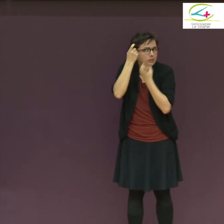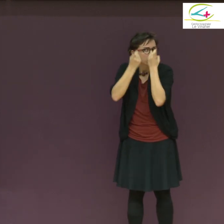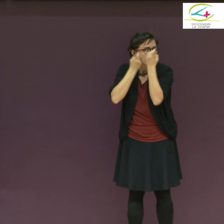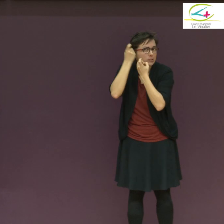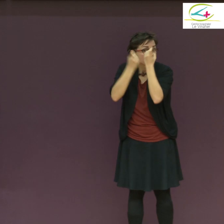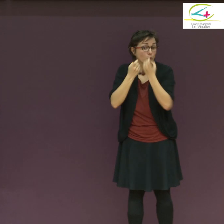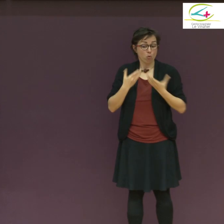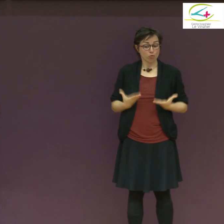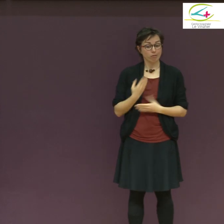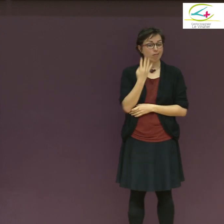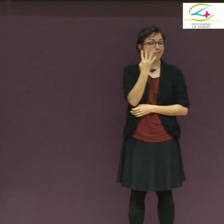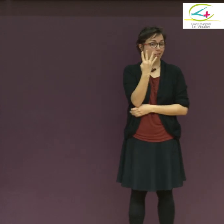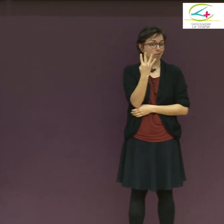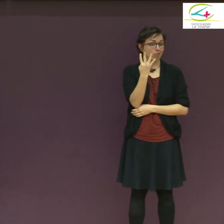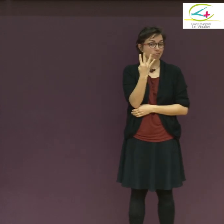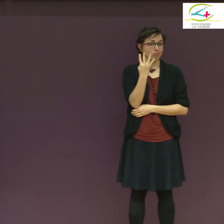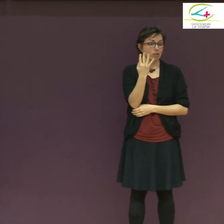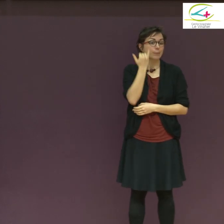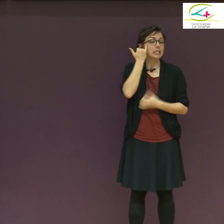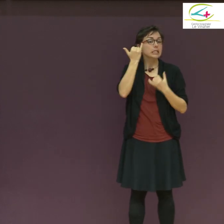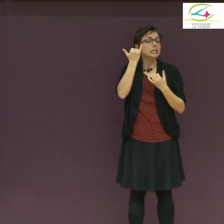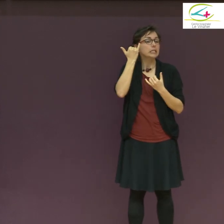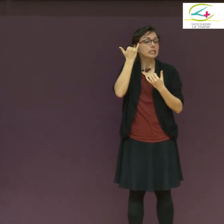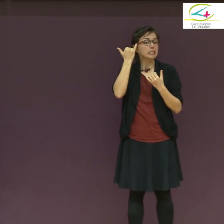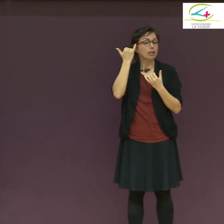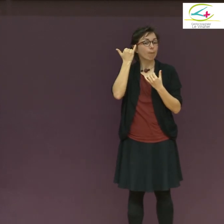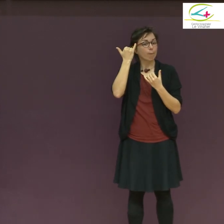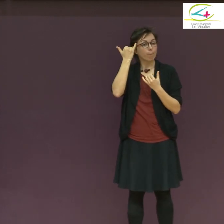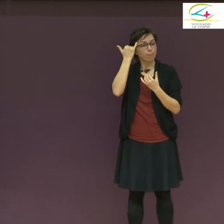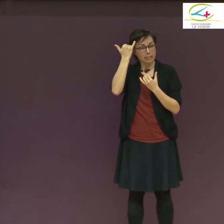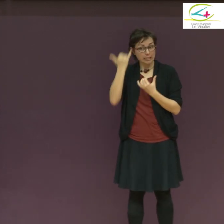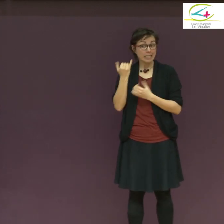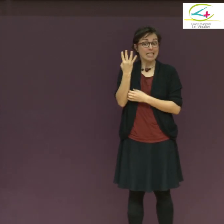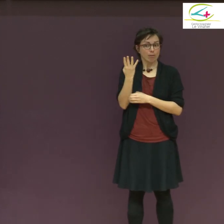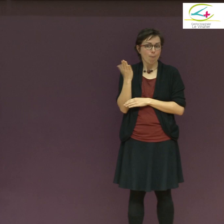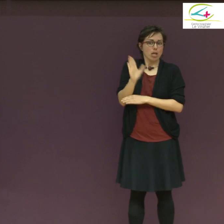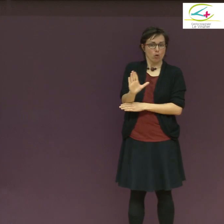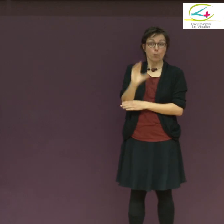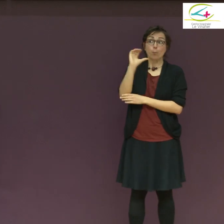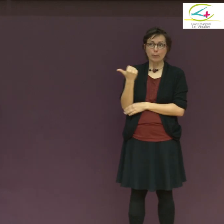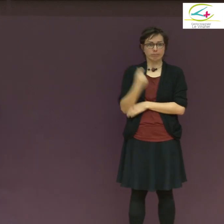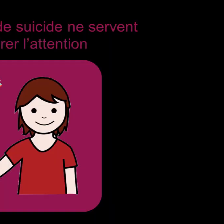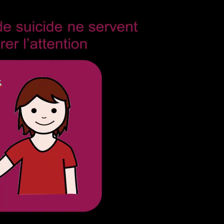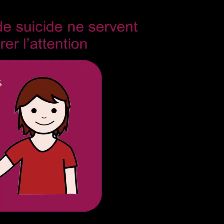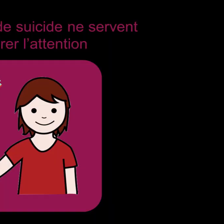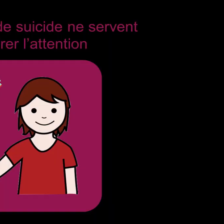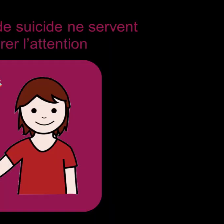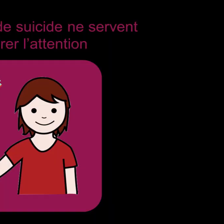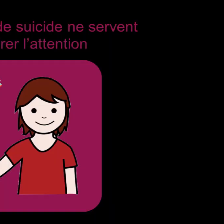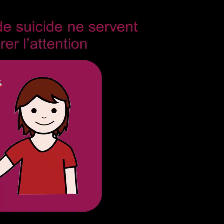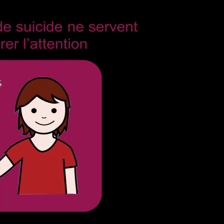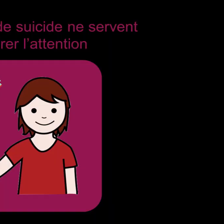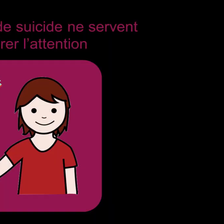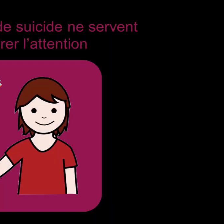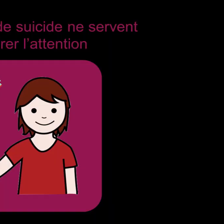Le premier mythe. les tentatives de suicide ne servent qu'à attirer